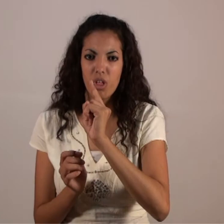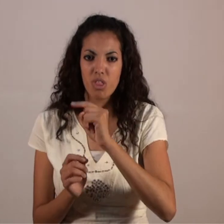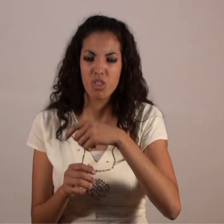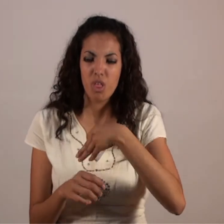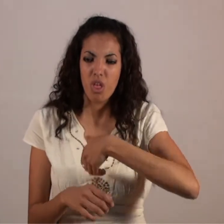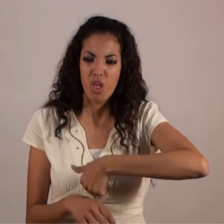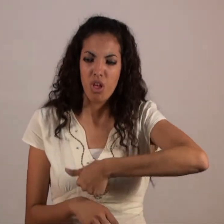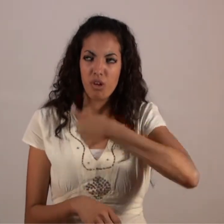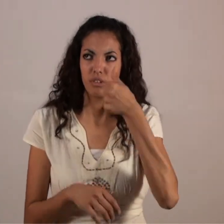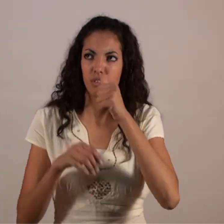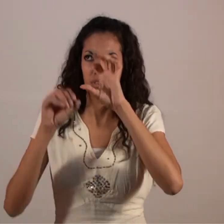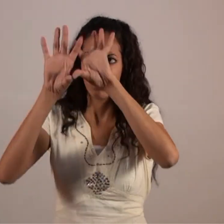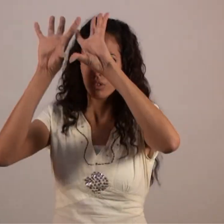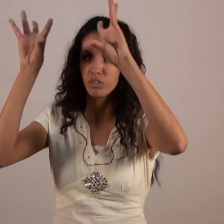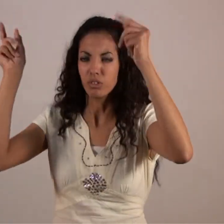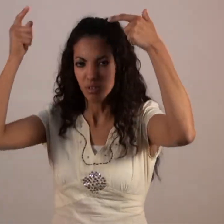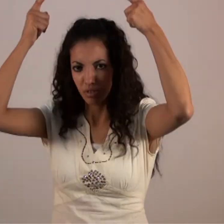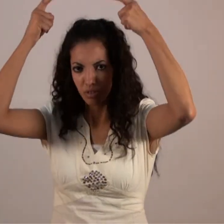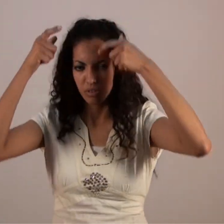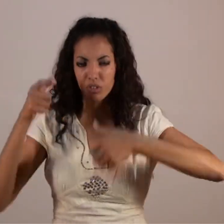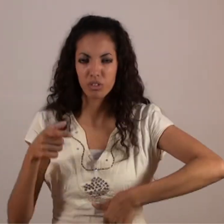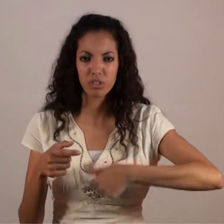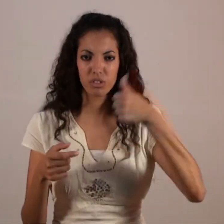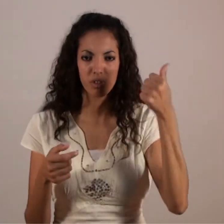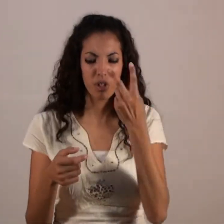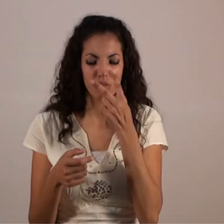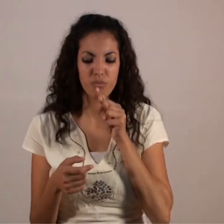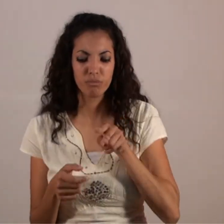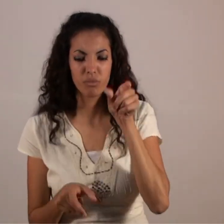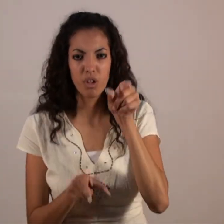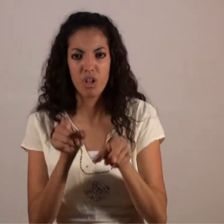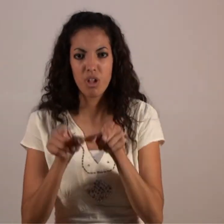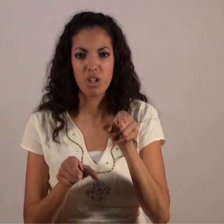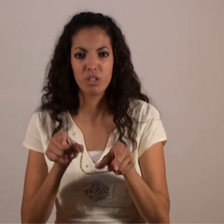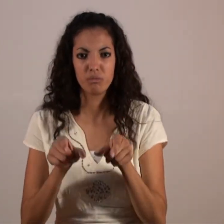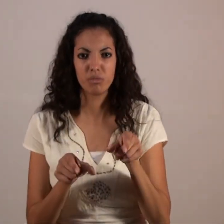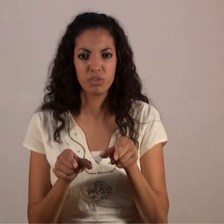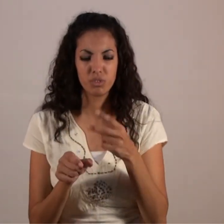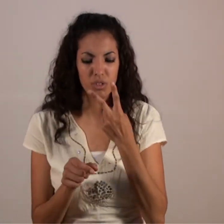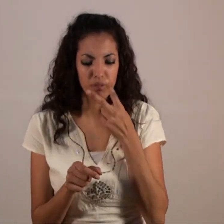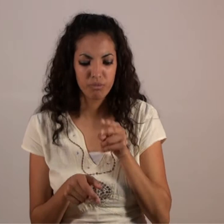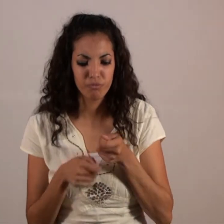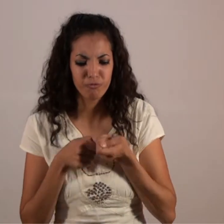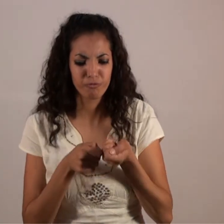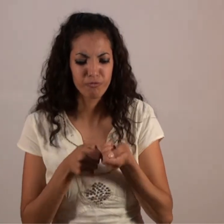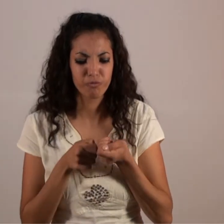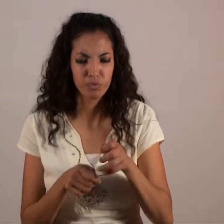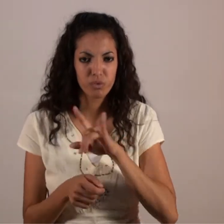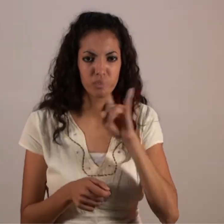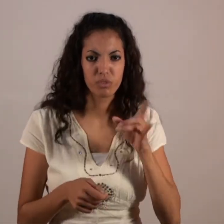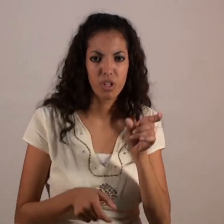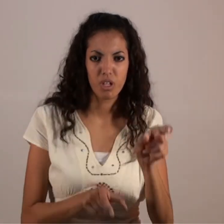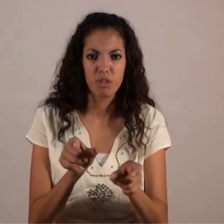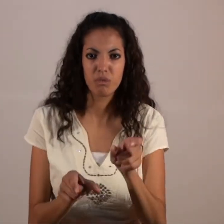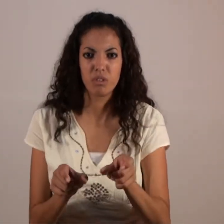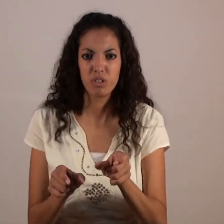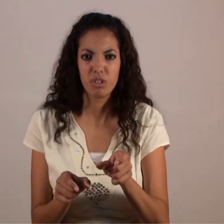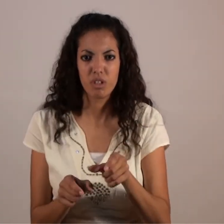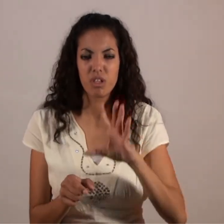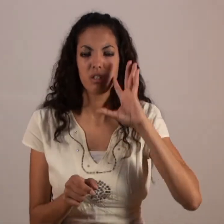gloria, puede mirar al hombre finito, sujeto a las tentaciones de Satanás, sabiendo que él ha sentido el poder de los ataques